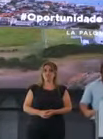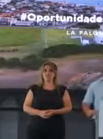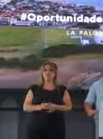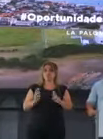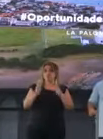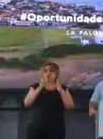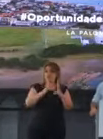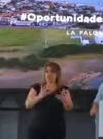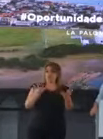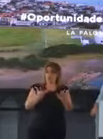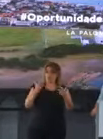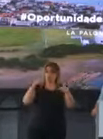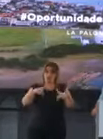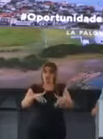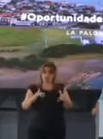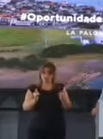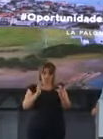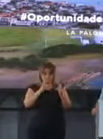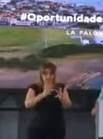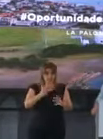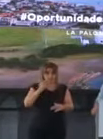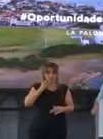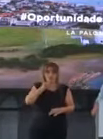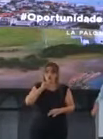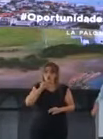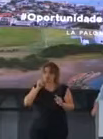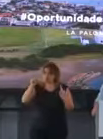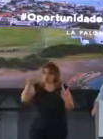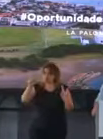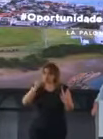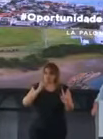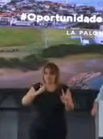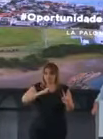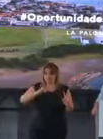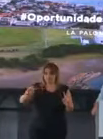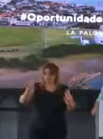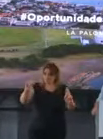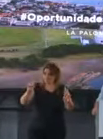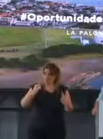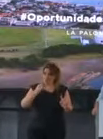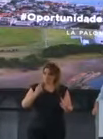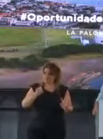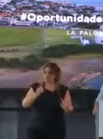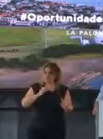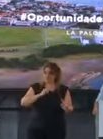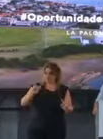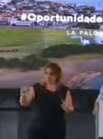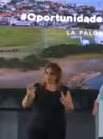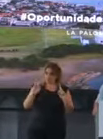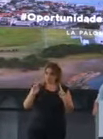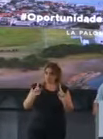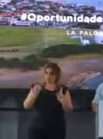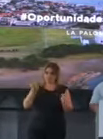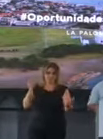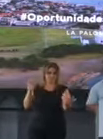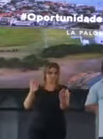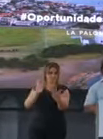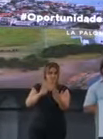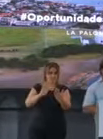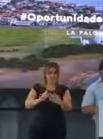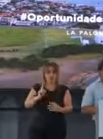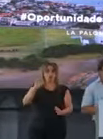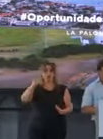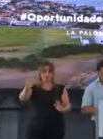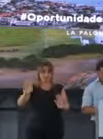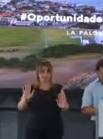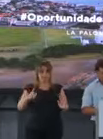Lo decimos en la pulpería porque ya lo dijimos en la comisaría, que es donde hay que decir las cosas primero, de frente y con